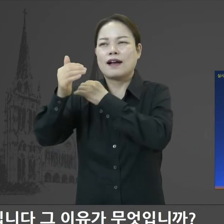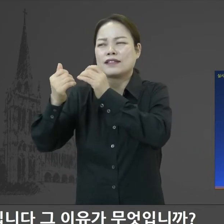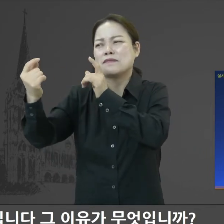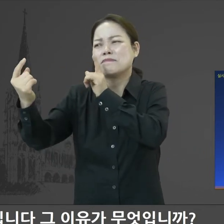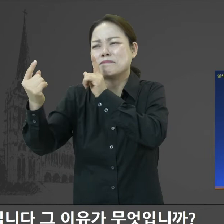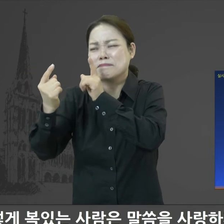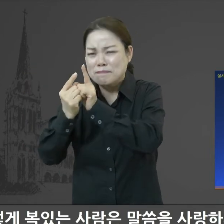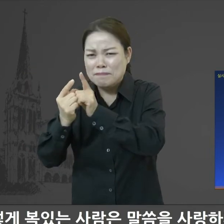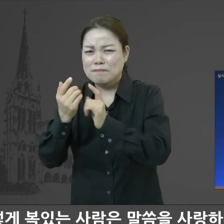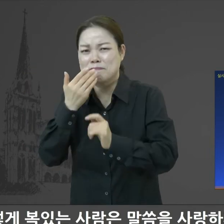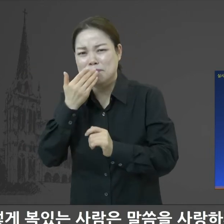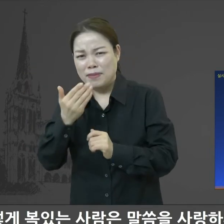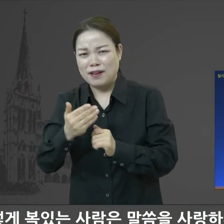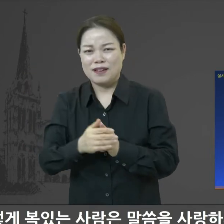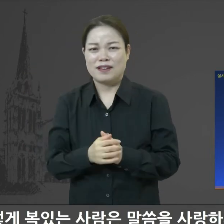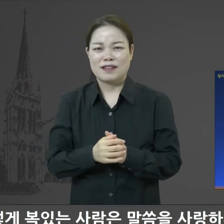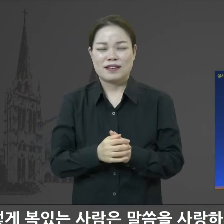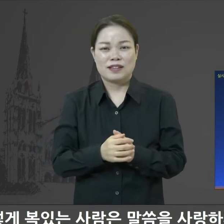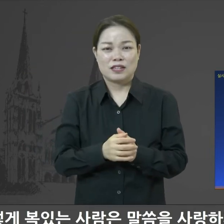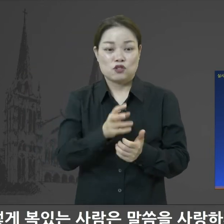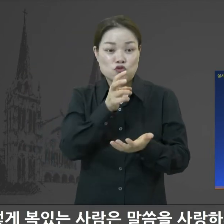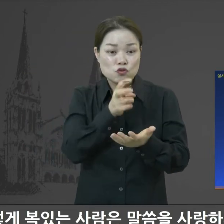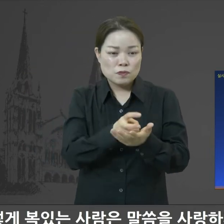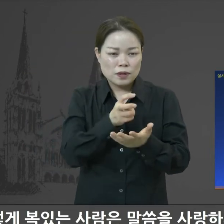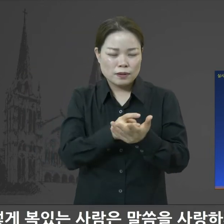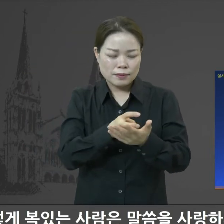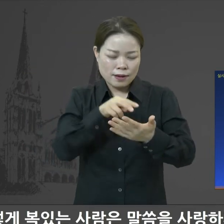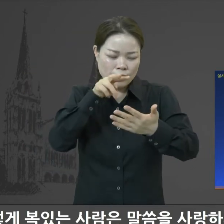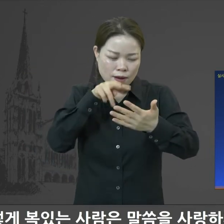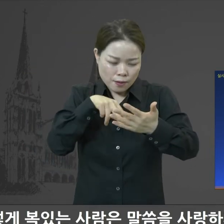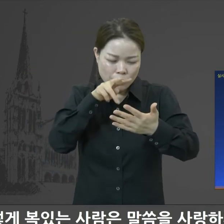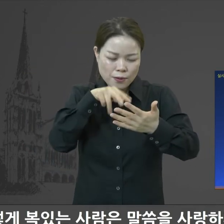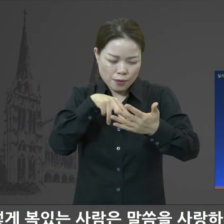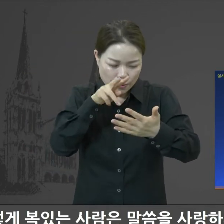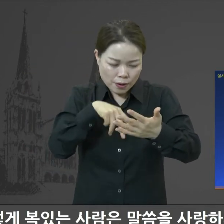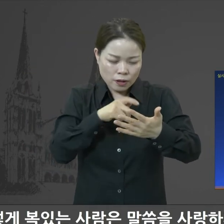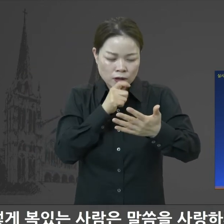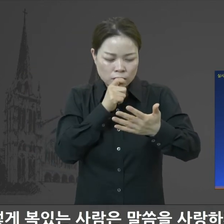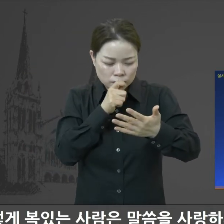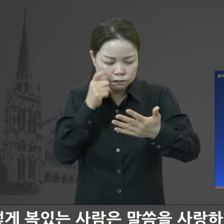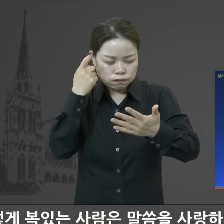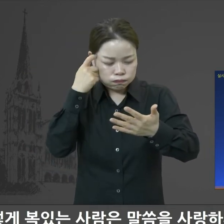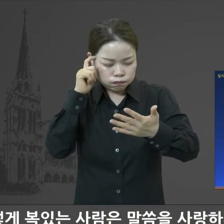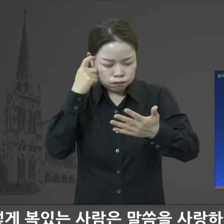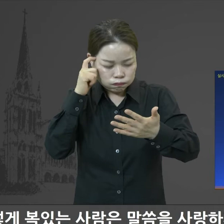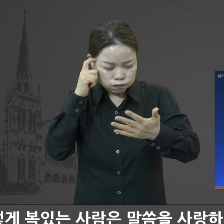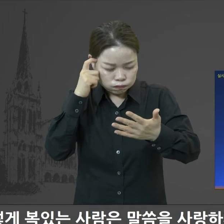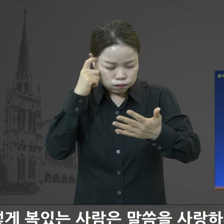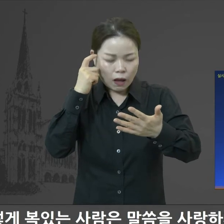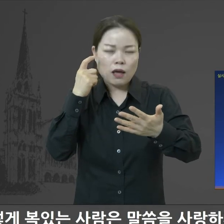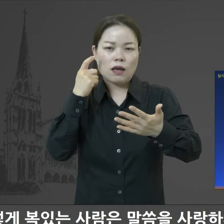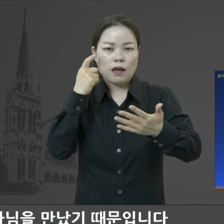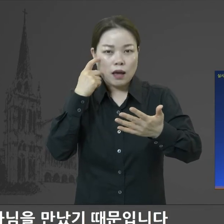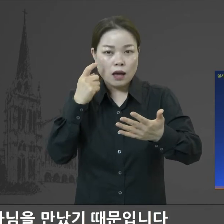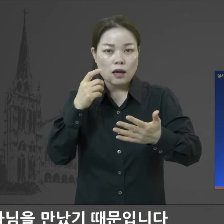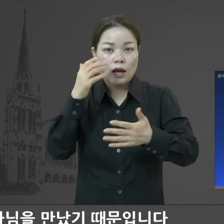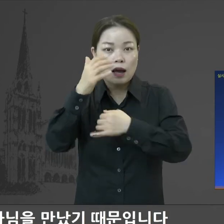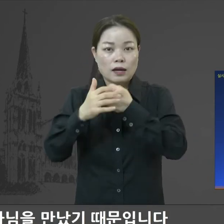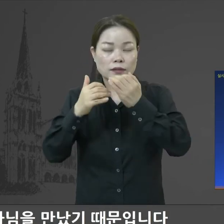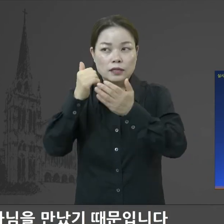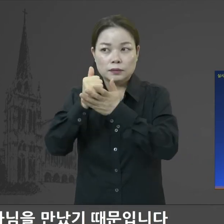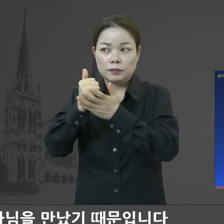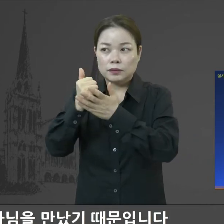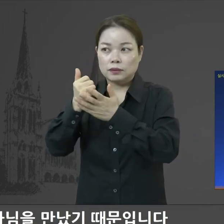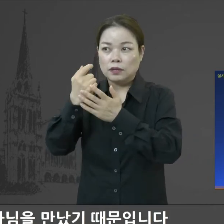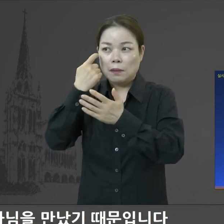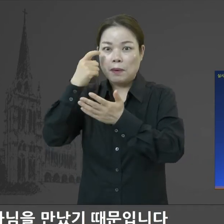만났기 때문입니다. 율법을 깊이 읽고 묵상하는 과정 가운데서 하나님의 존재를 보았기